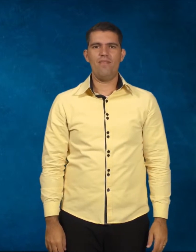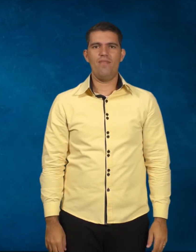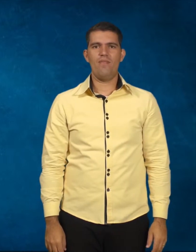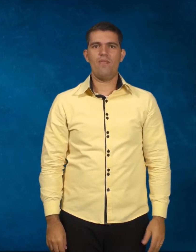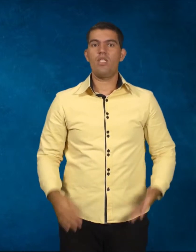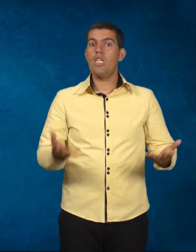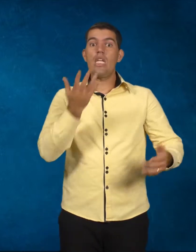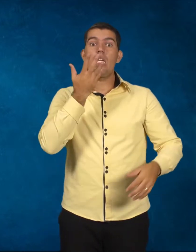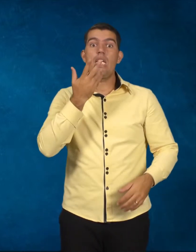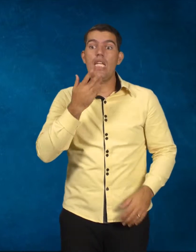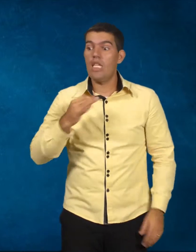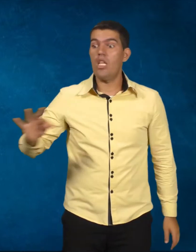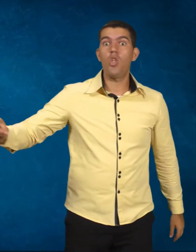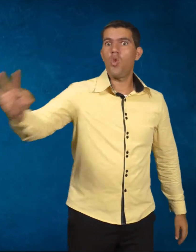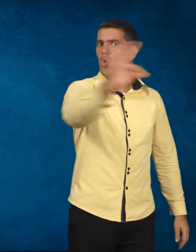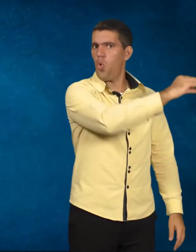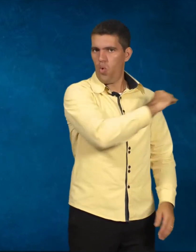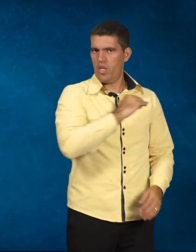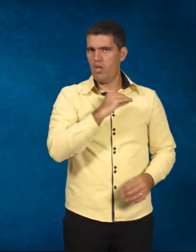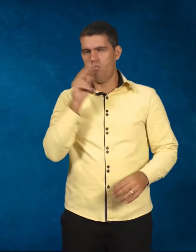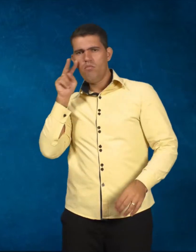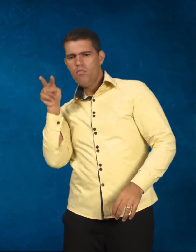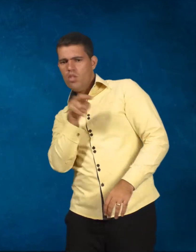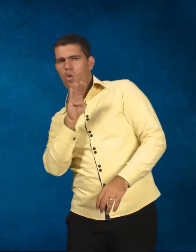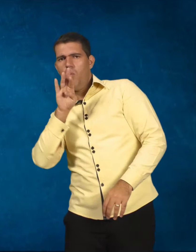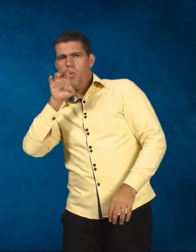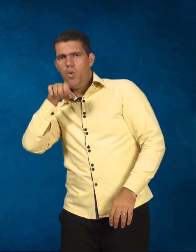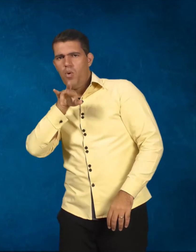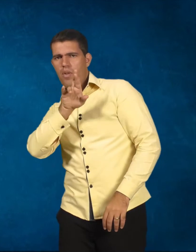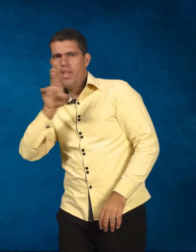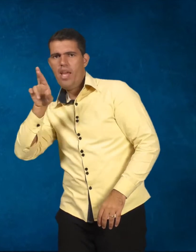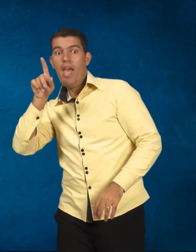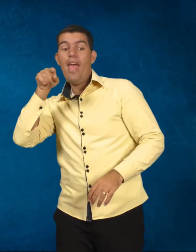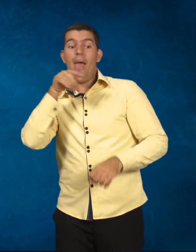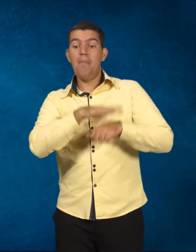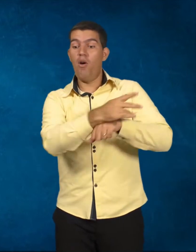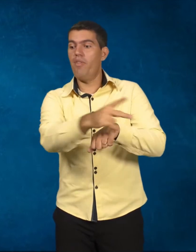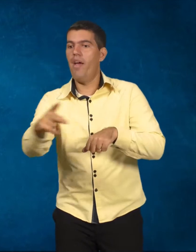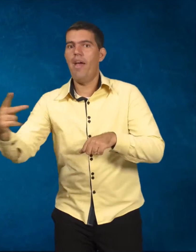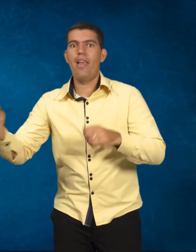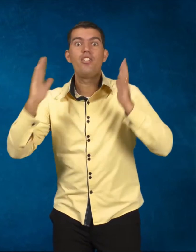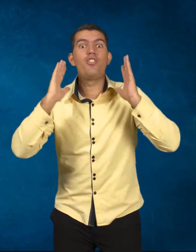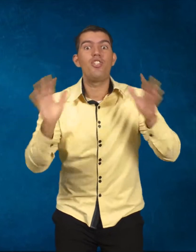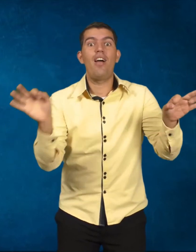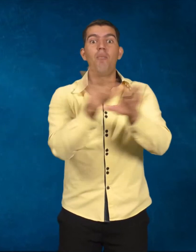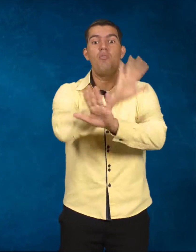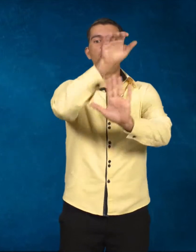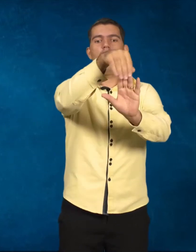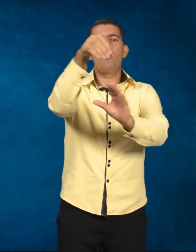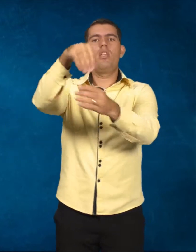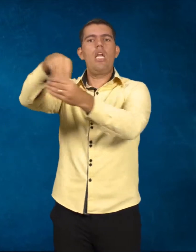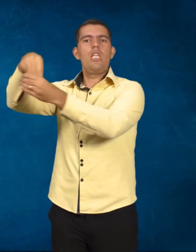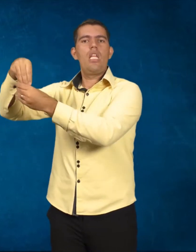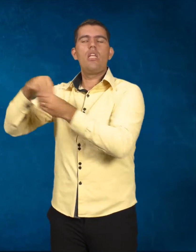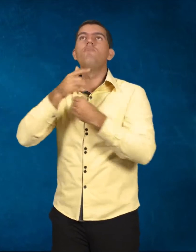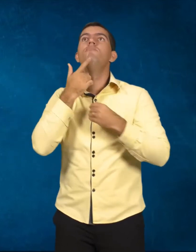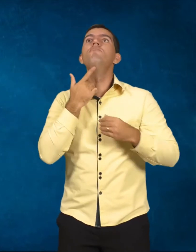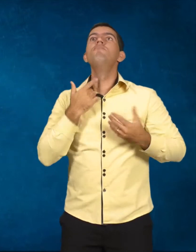Toda criança, na visão de Bruner, já nasce com o desejo de aprender. A criança é curiosa e ativa por